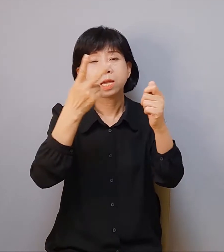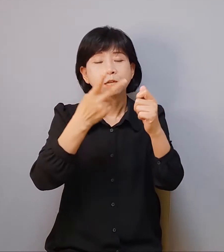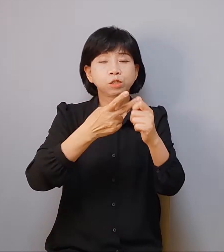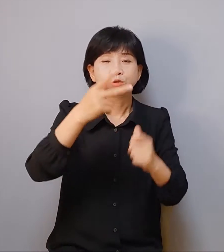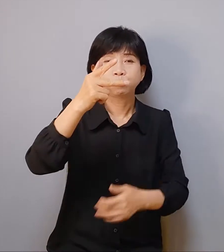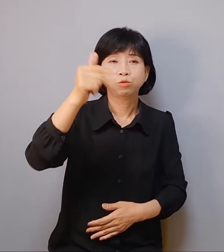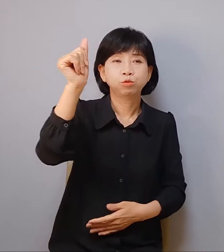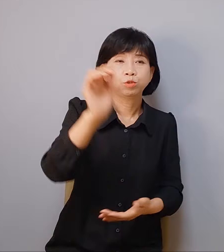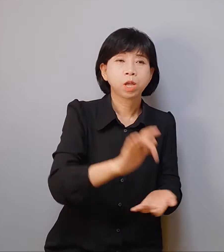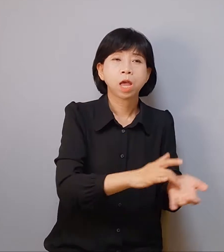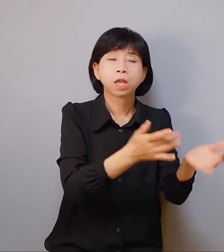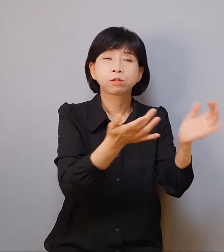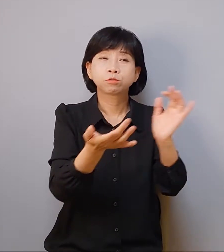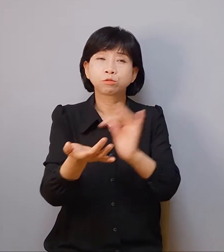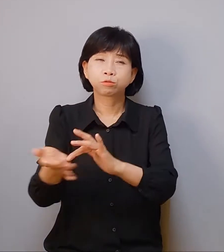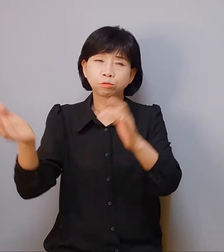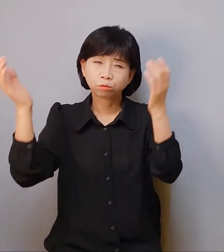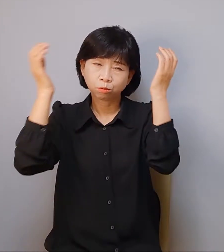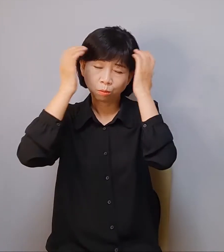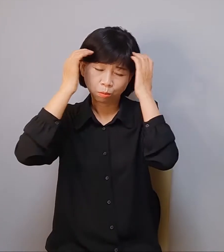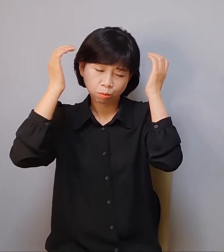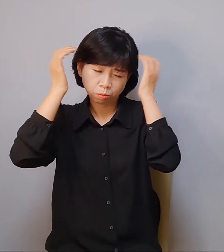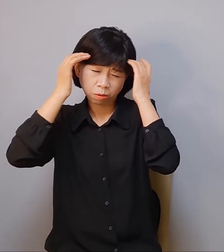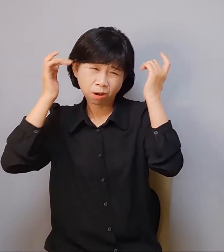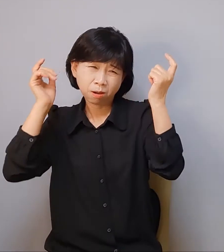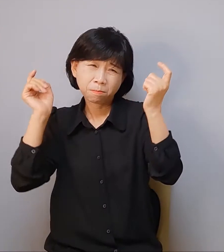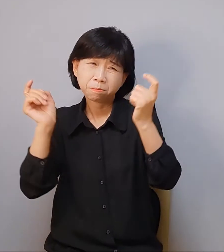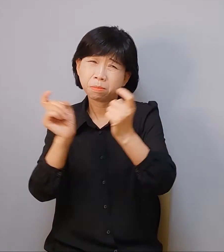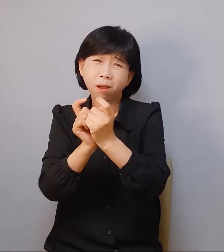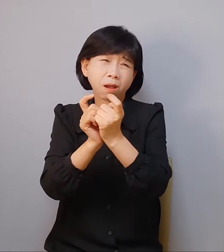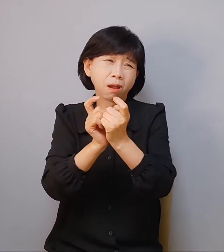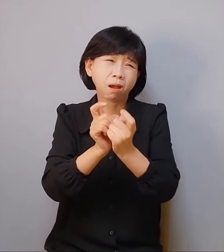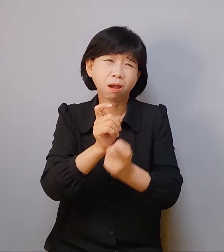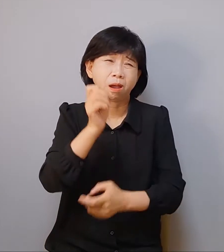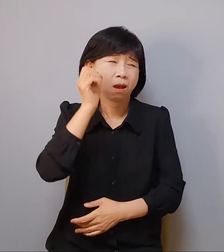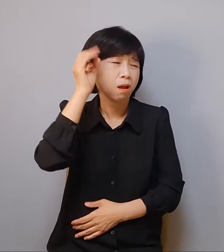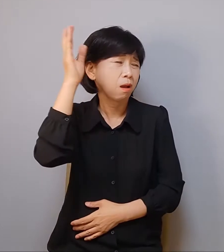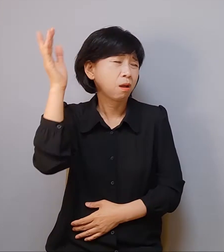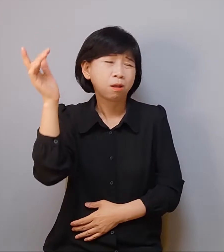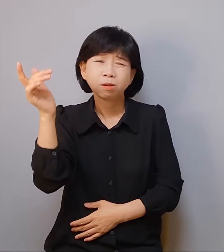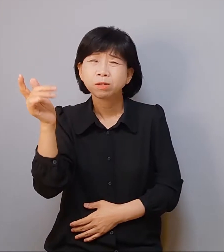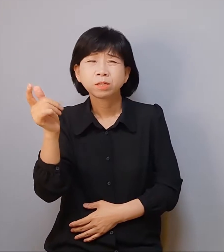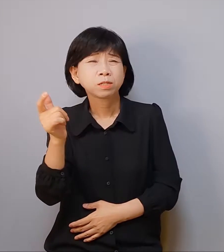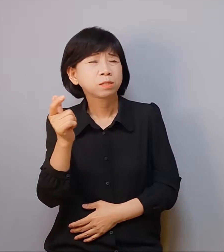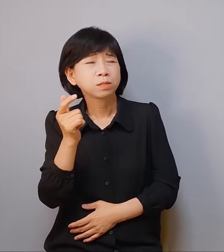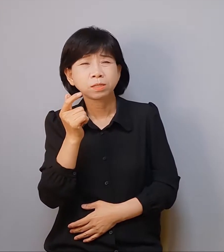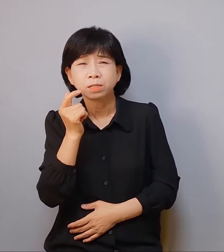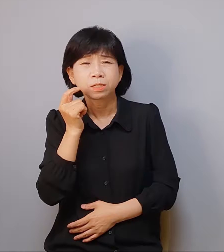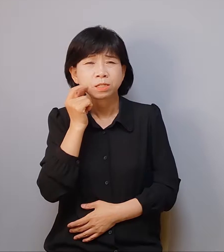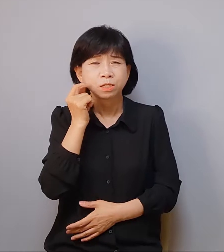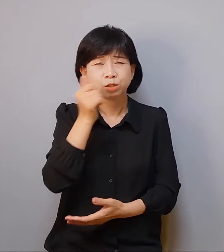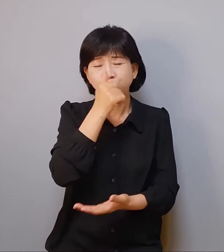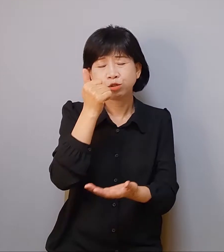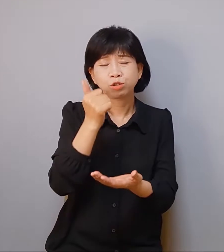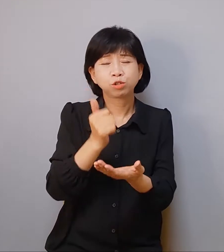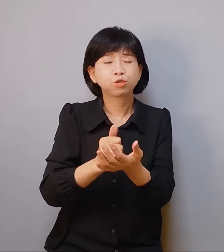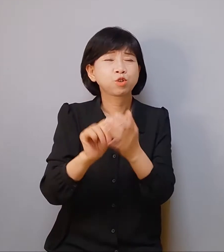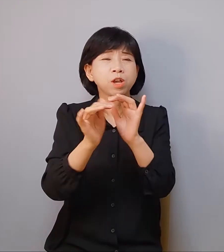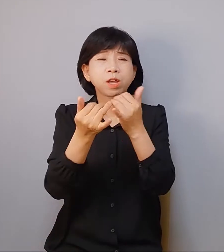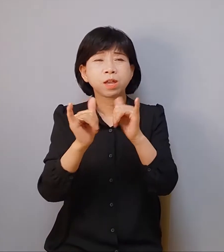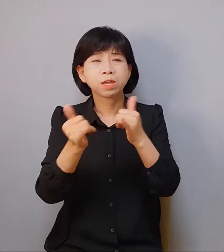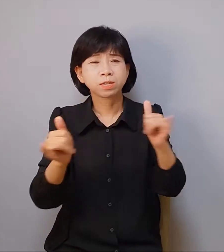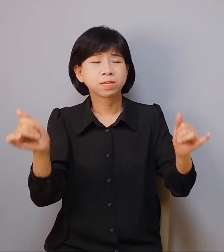찬양. 주 예수 당한 고난을 못